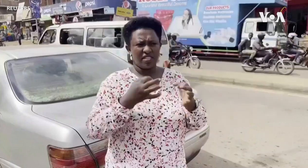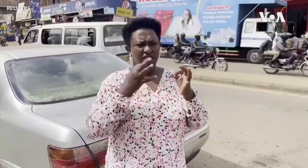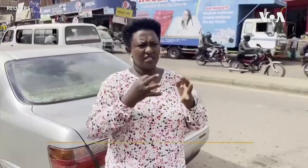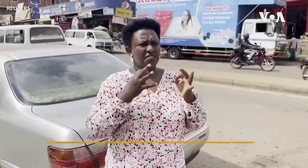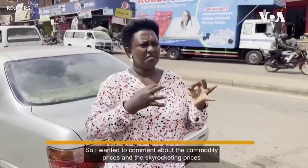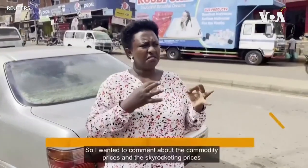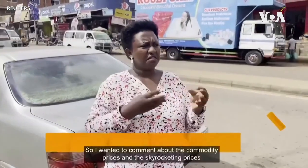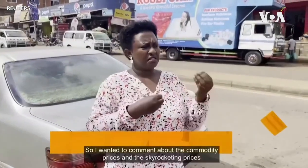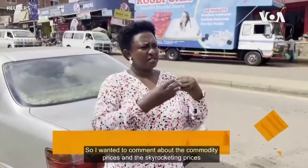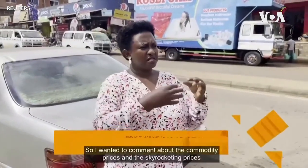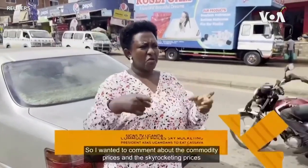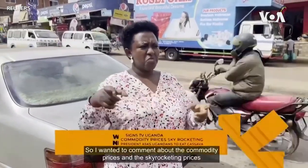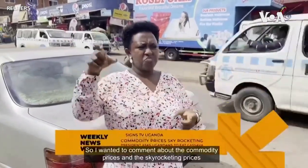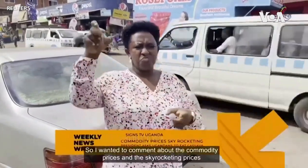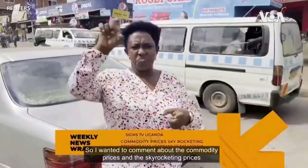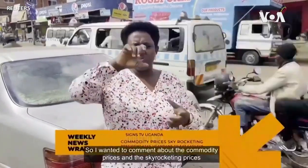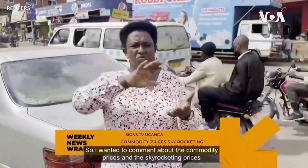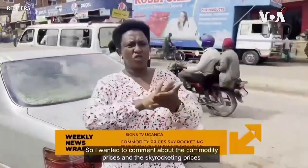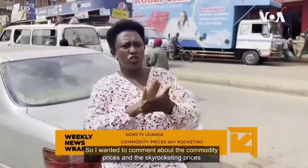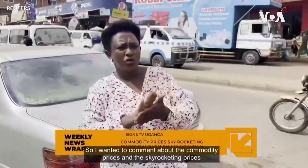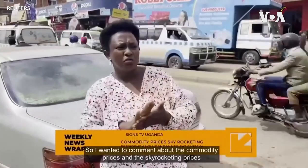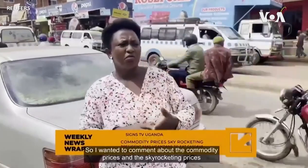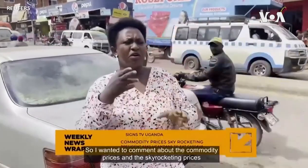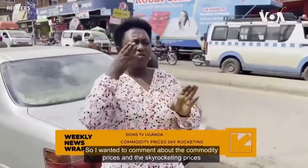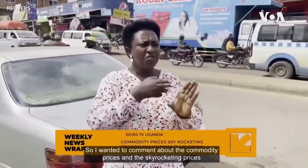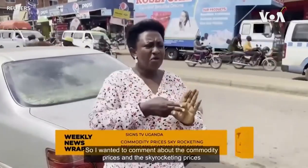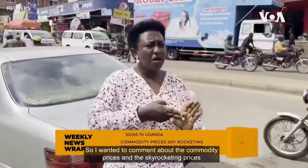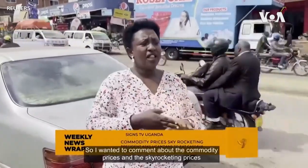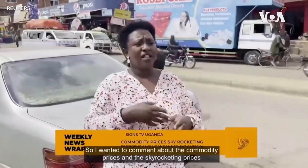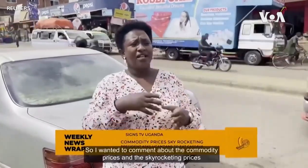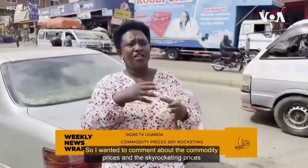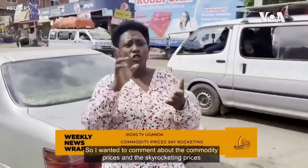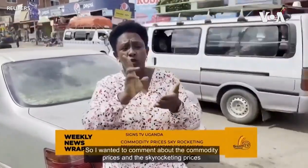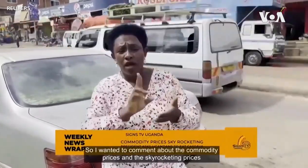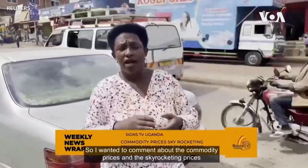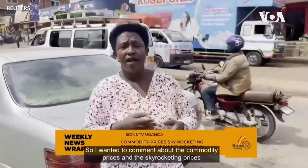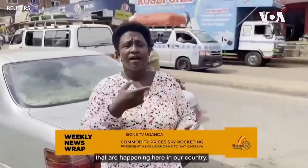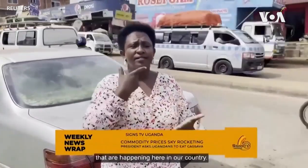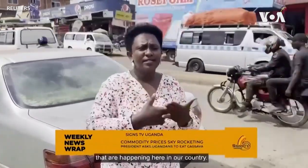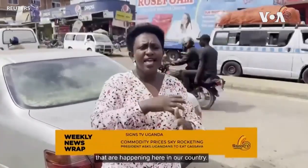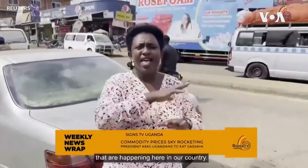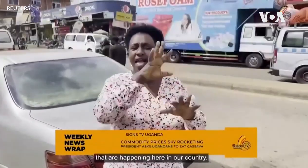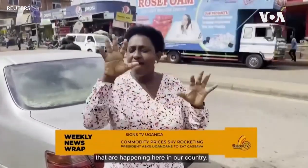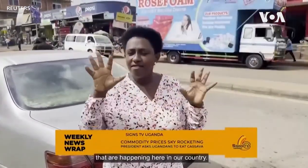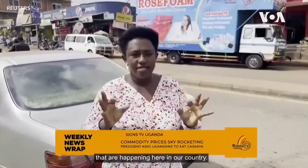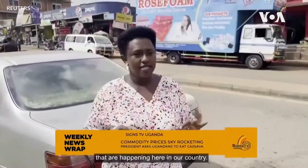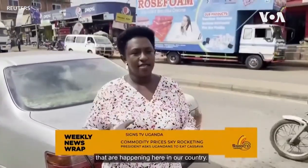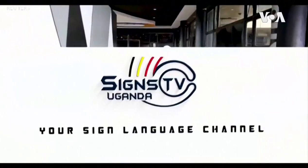À la fin de l'année dernière, Ananda s'est associée à un ami sourd, Simone Heroku, et après avoir obtenu une subvention,